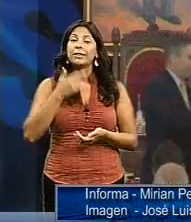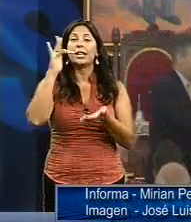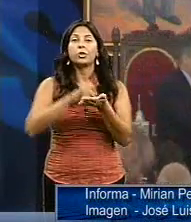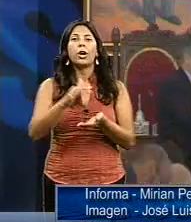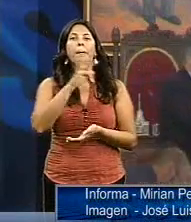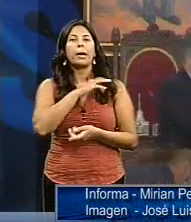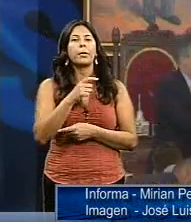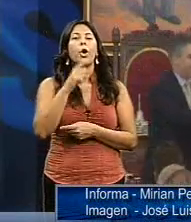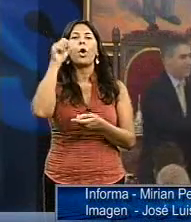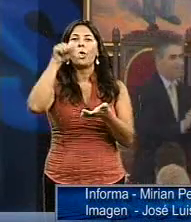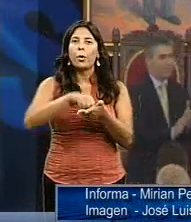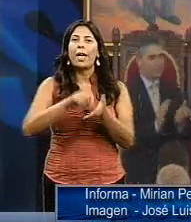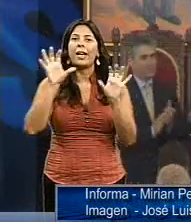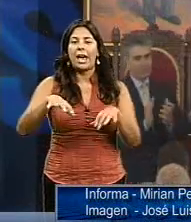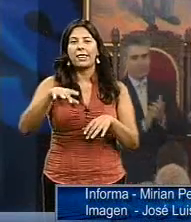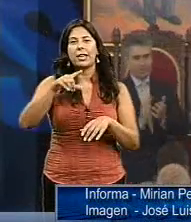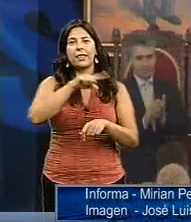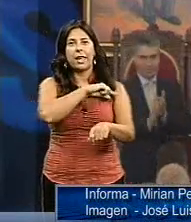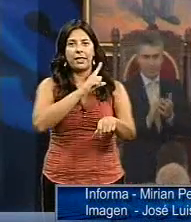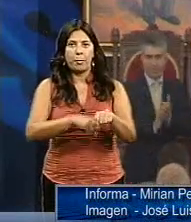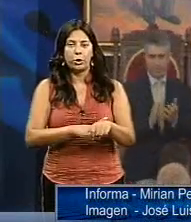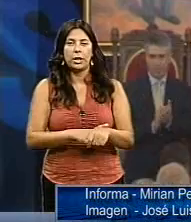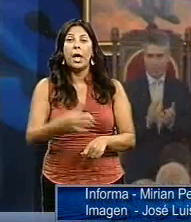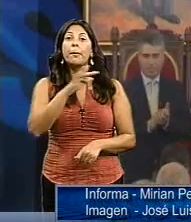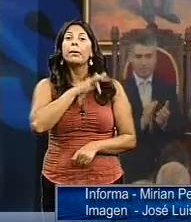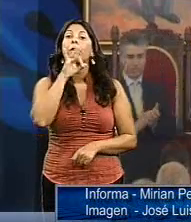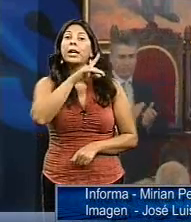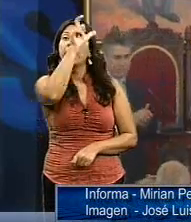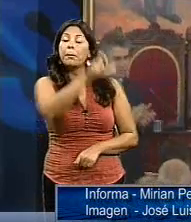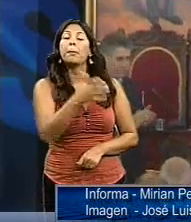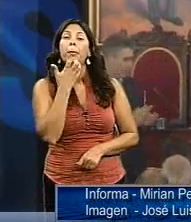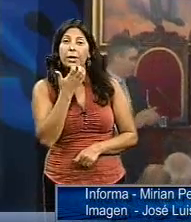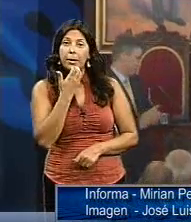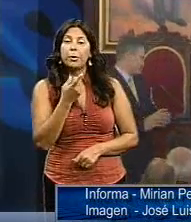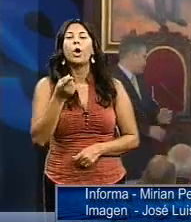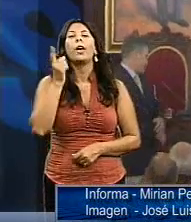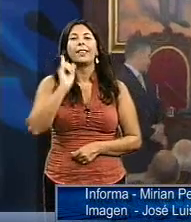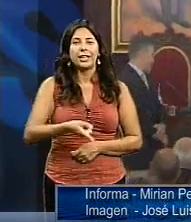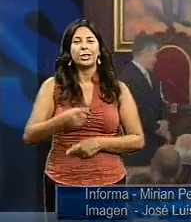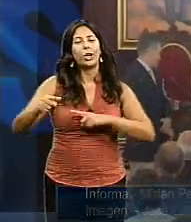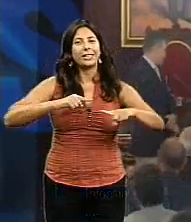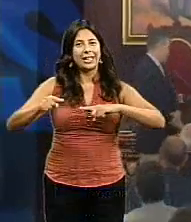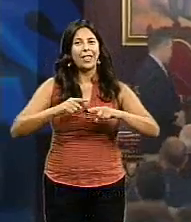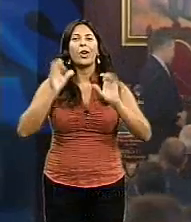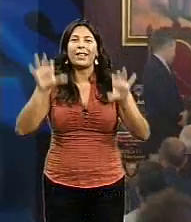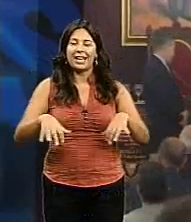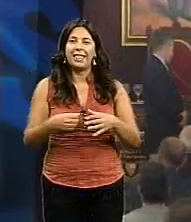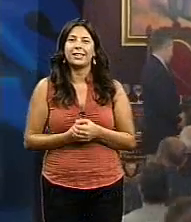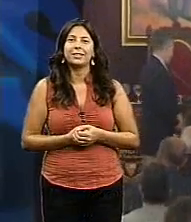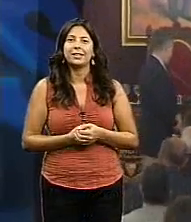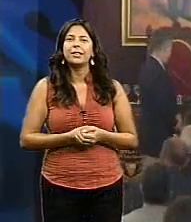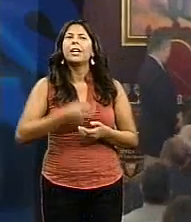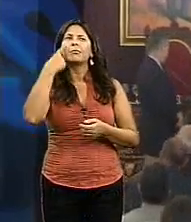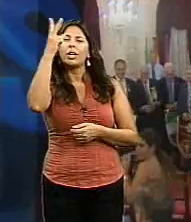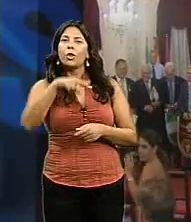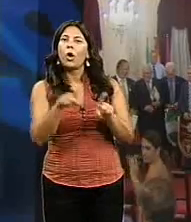del Deporte. Uno de ellos ha sido precisamente para el entrenador del equipo de la capital, Javi Gracia. El míster ha sido reconocido como